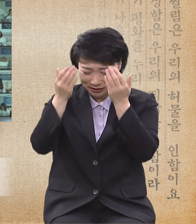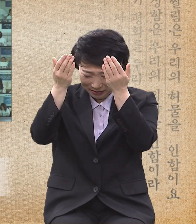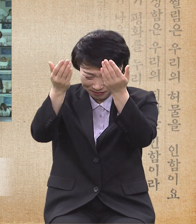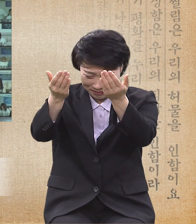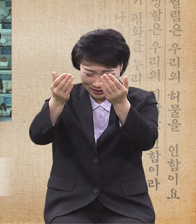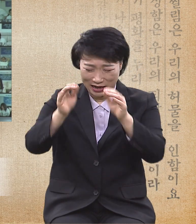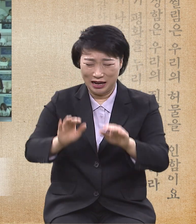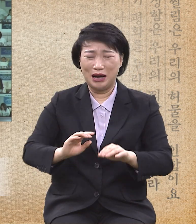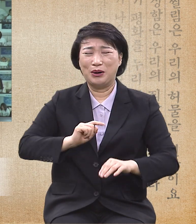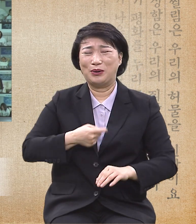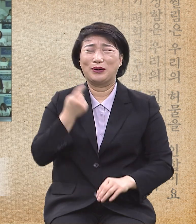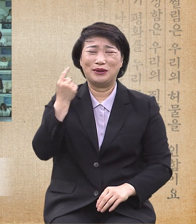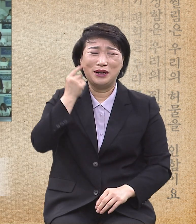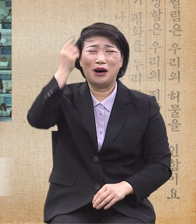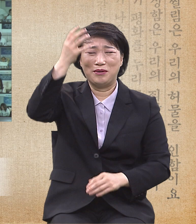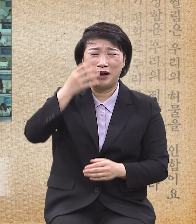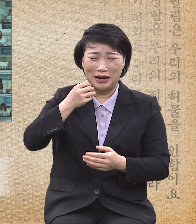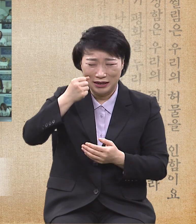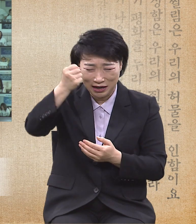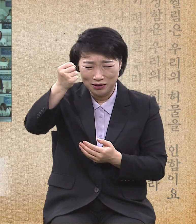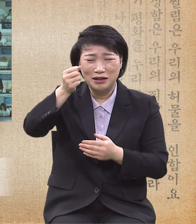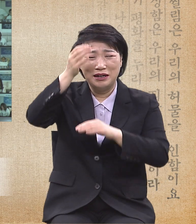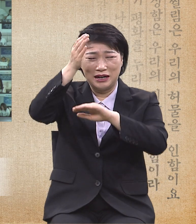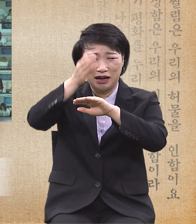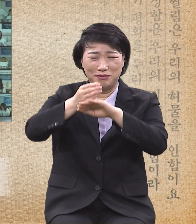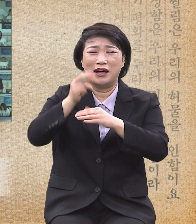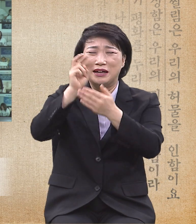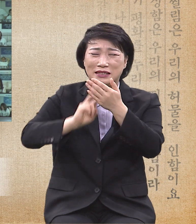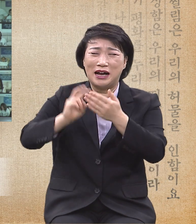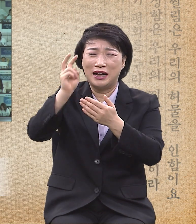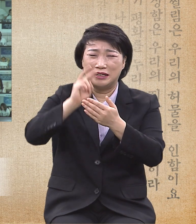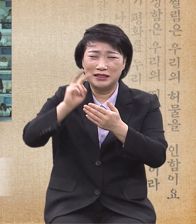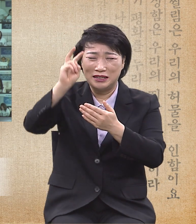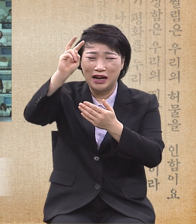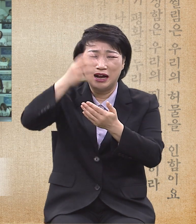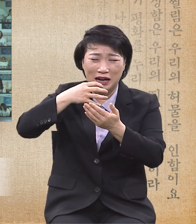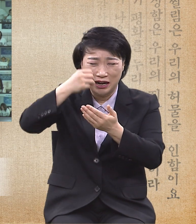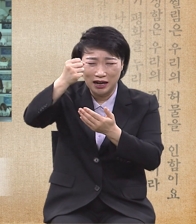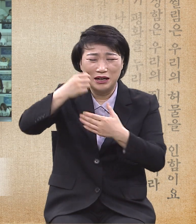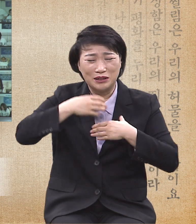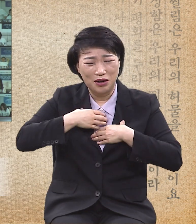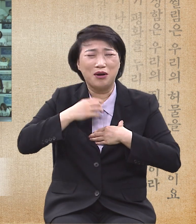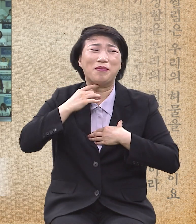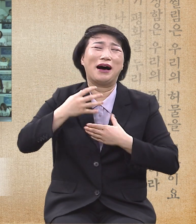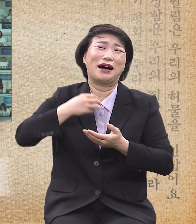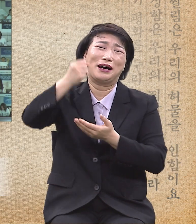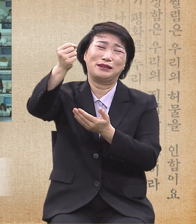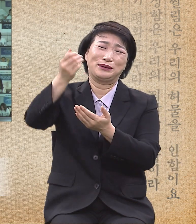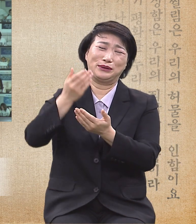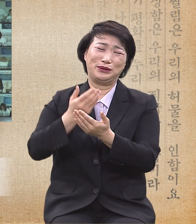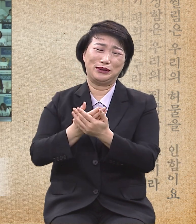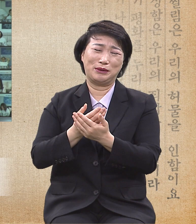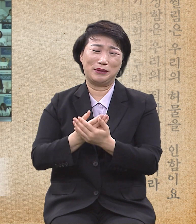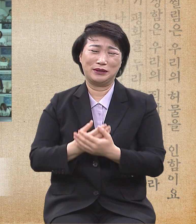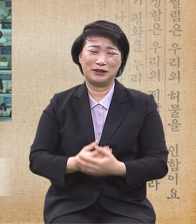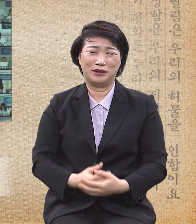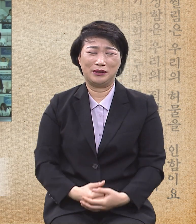드립니다. 홀로 감사와 찬양과 영광과 경외만 받으시옵소서.